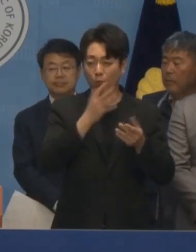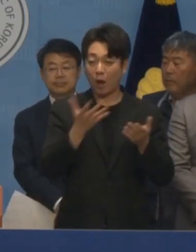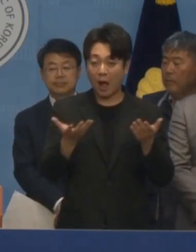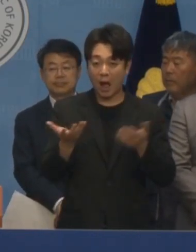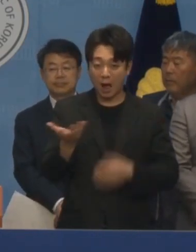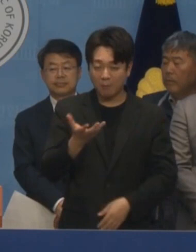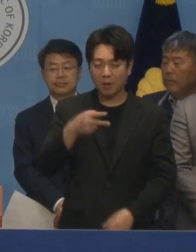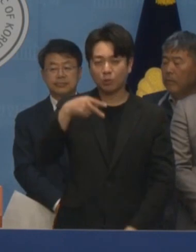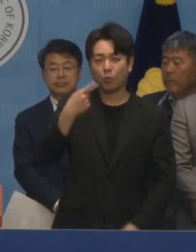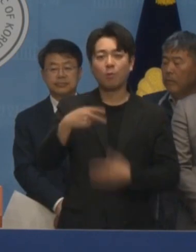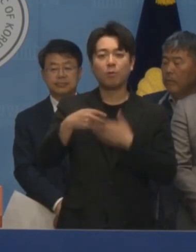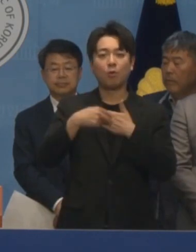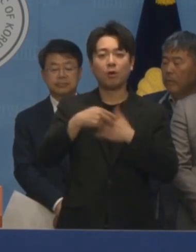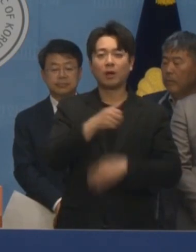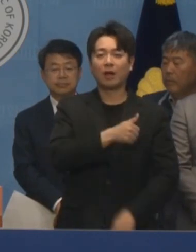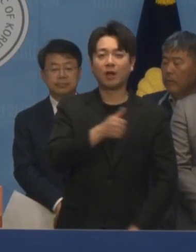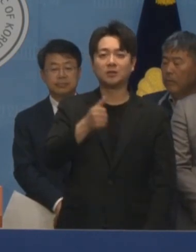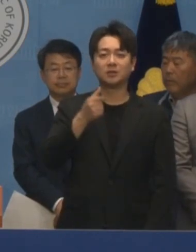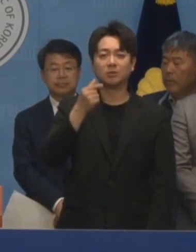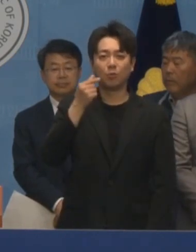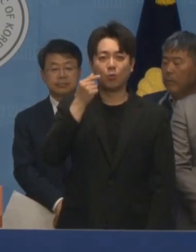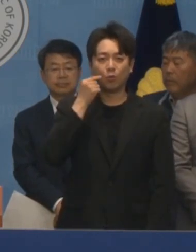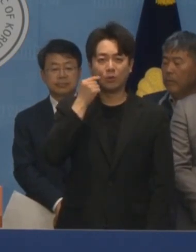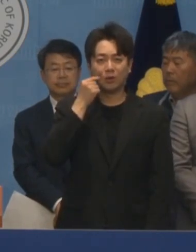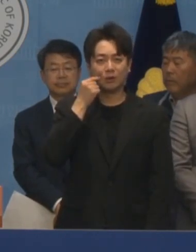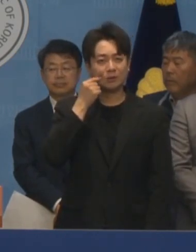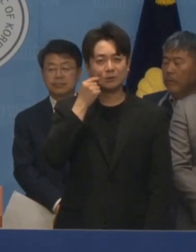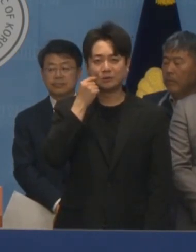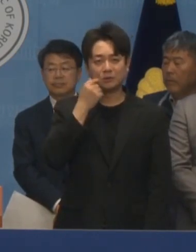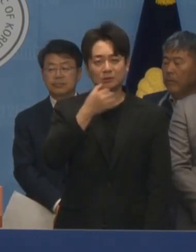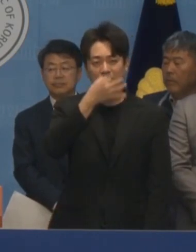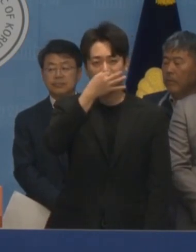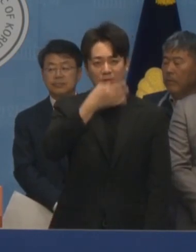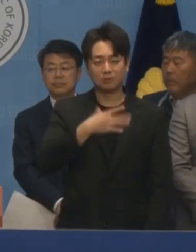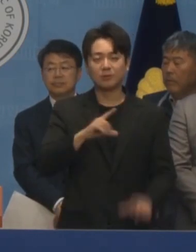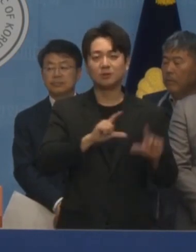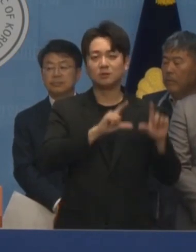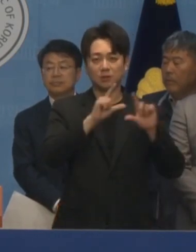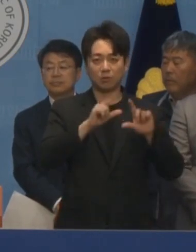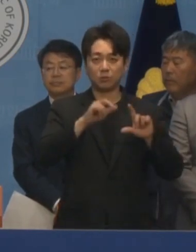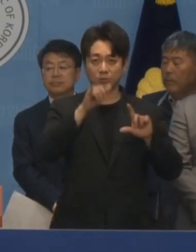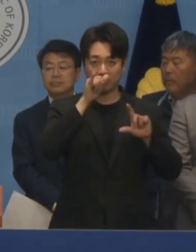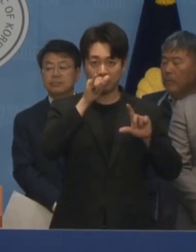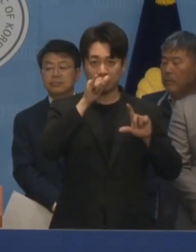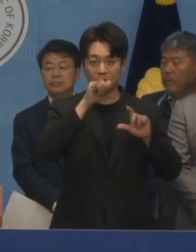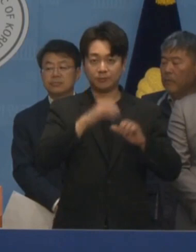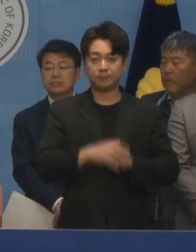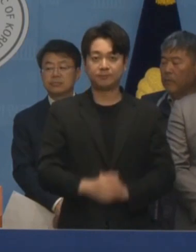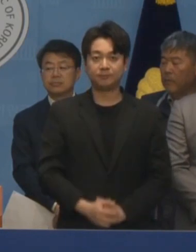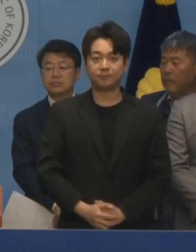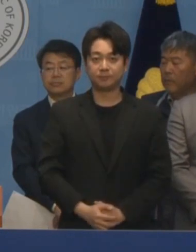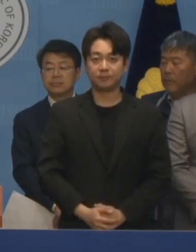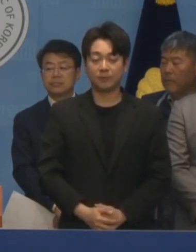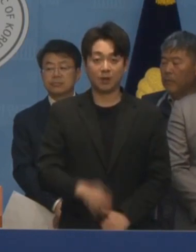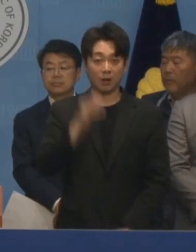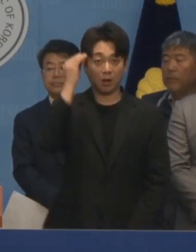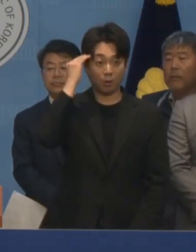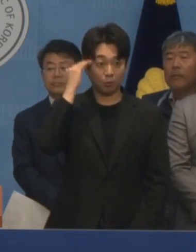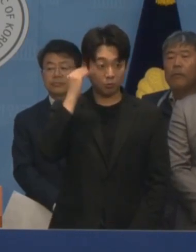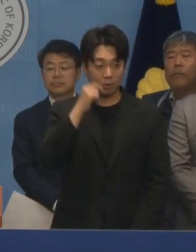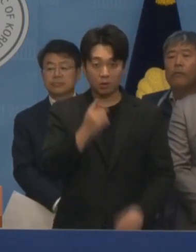없는 그런 그야말로 생지옥에 살고 있다고 합니다. 대한민국에 어떻게 이런 일이 있을 수